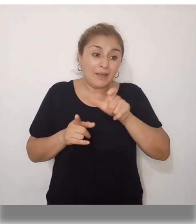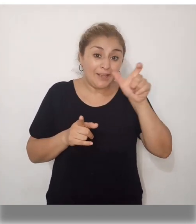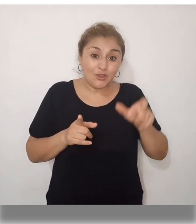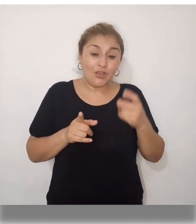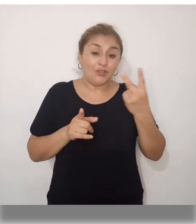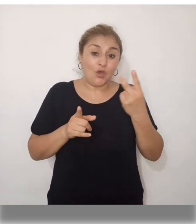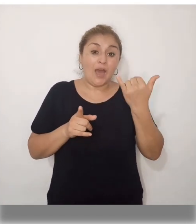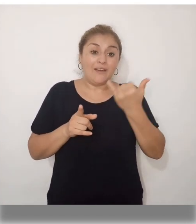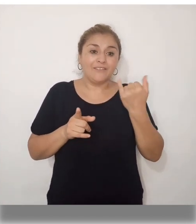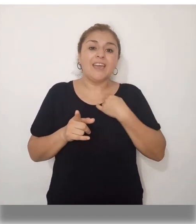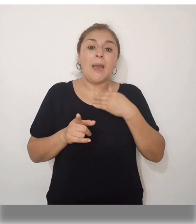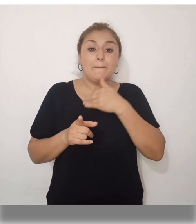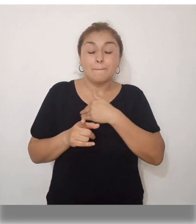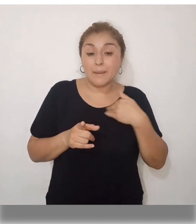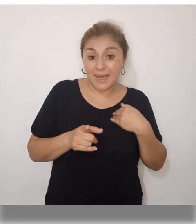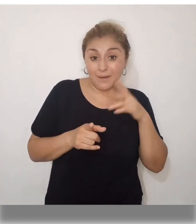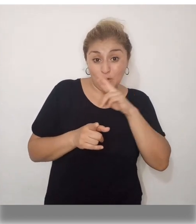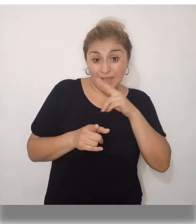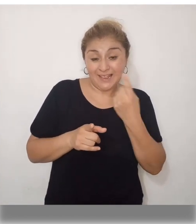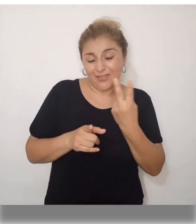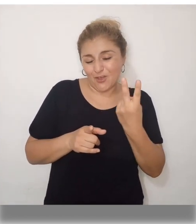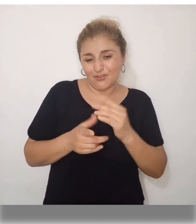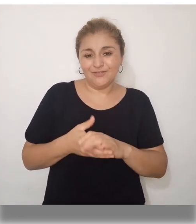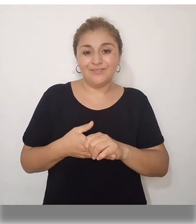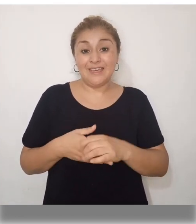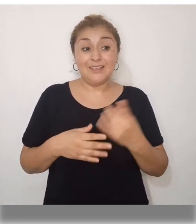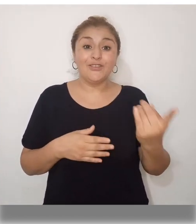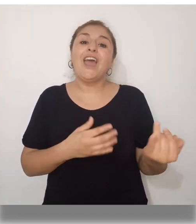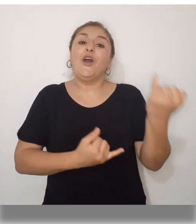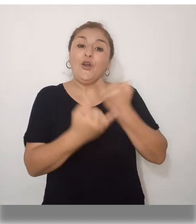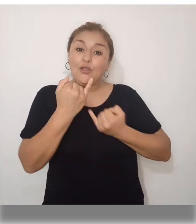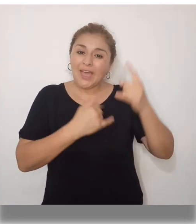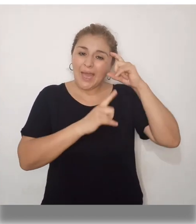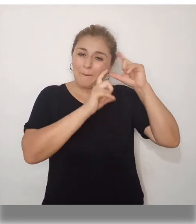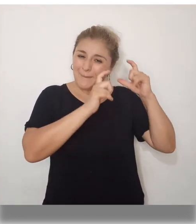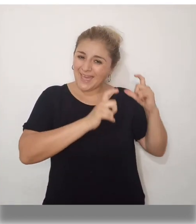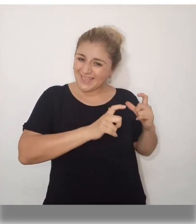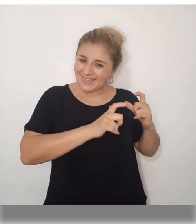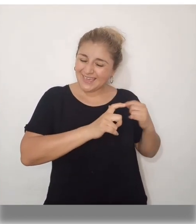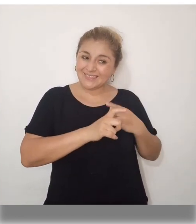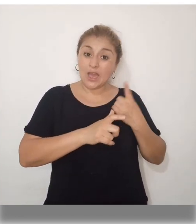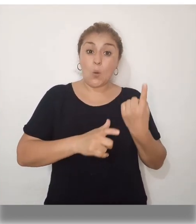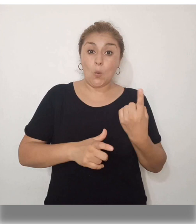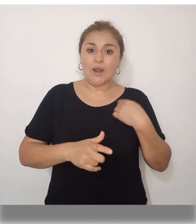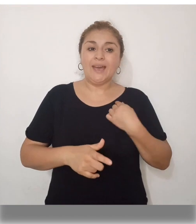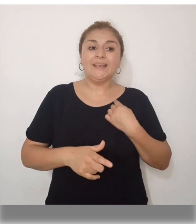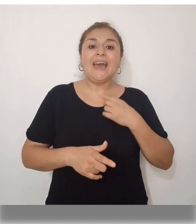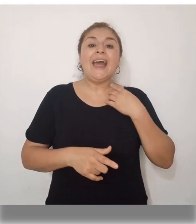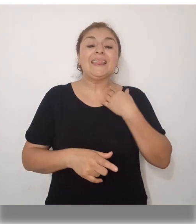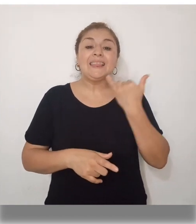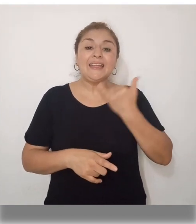capacidades especiales una de las bebas había nacido con hidrocefalia